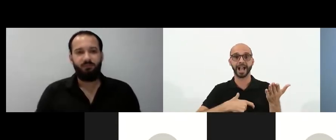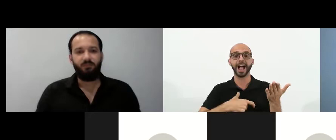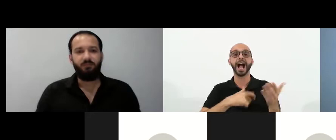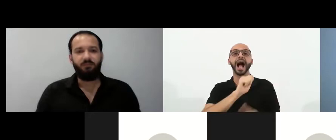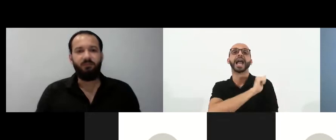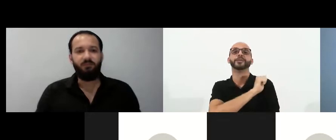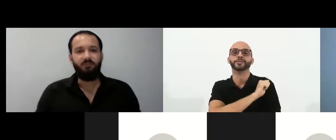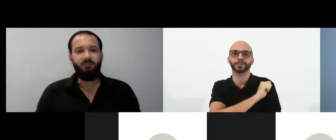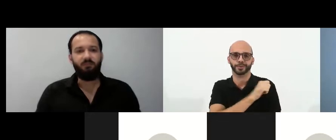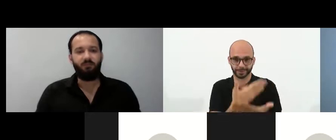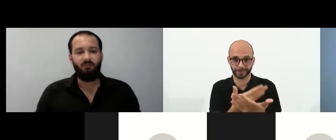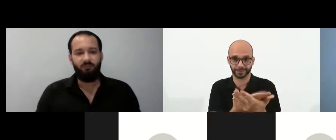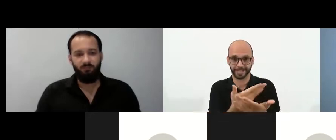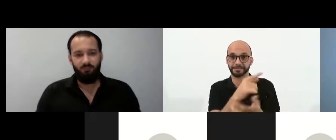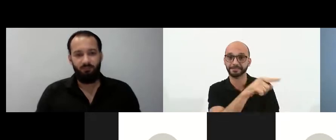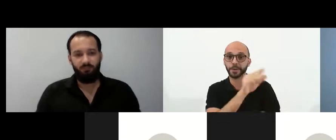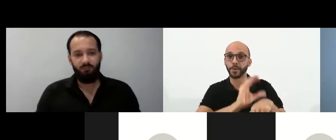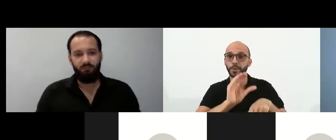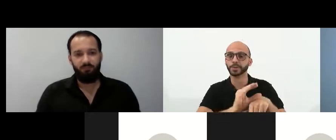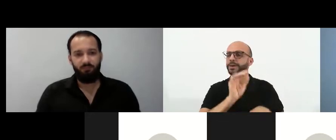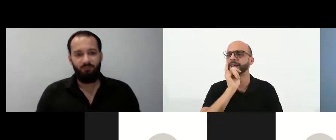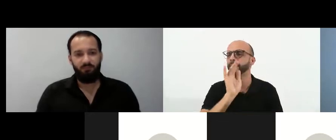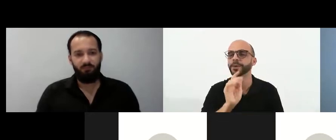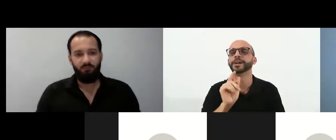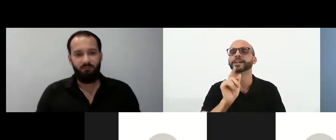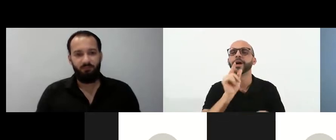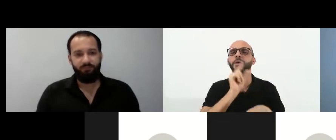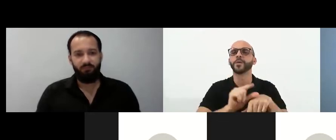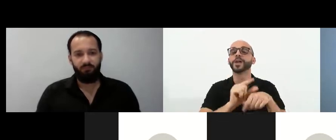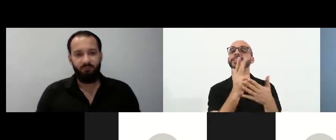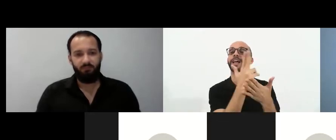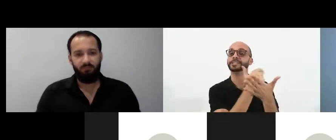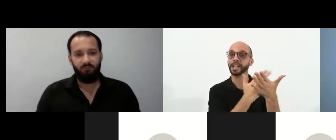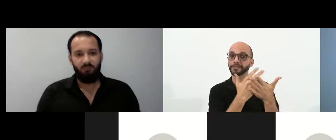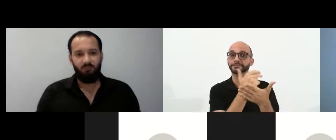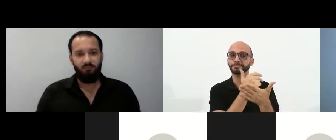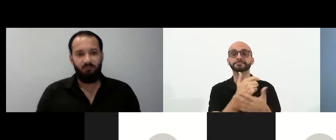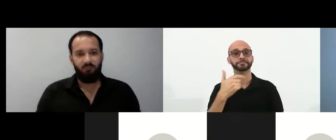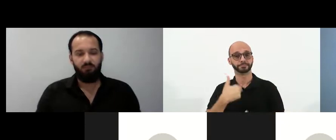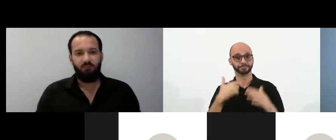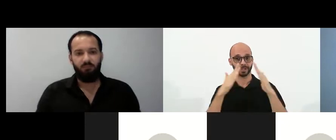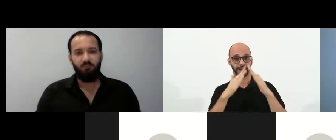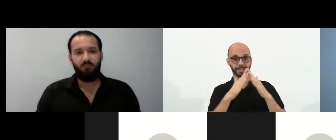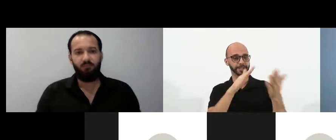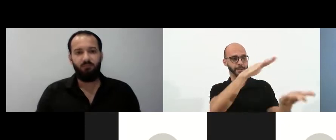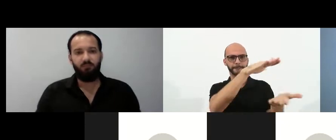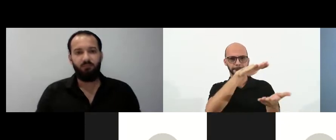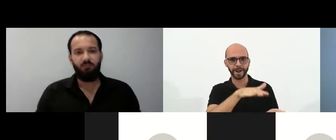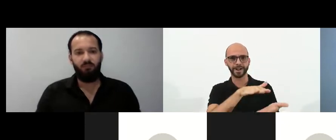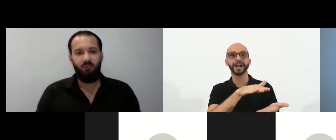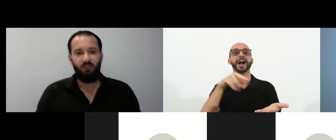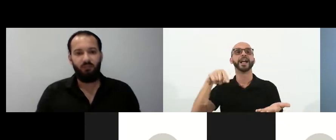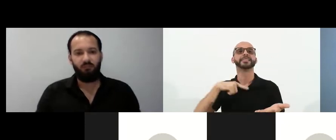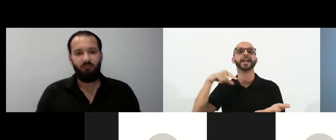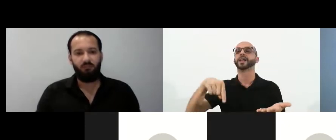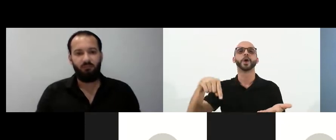Então, quando nos eram destinados aos alunos os cursos, por exemplo, os desenhos,